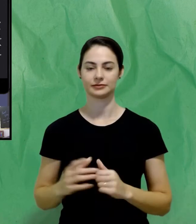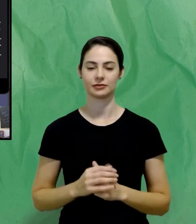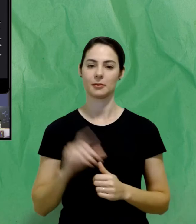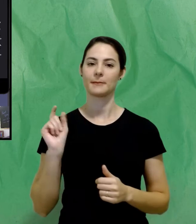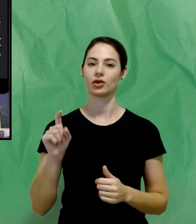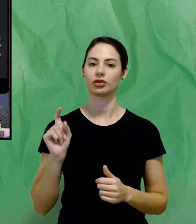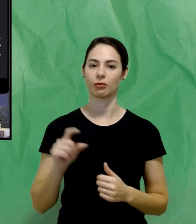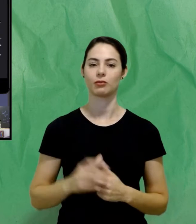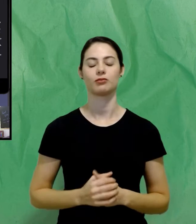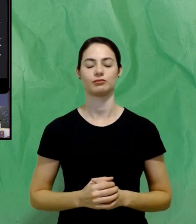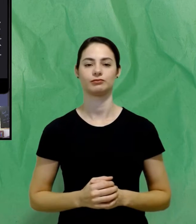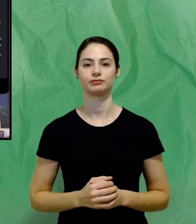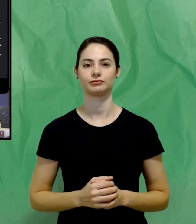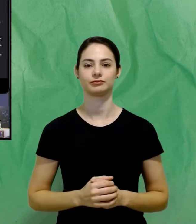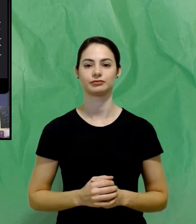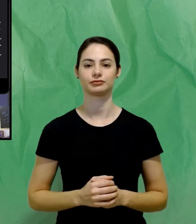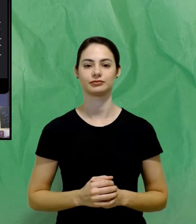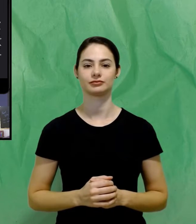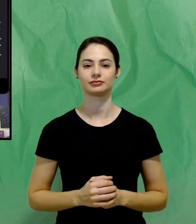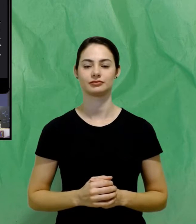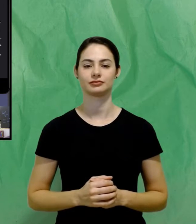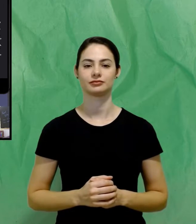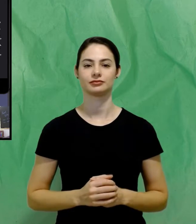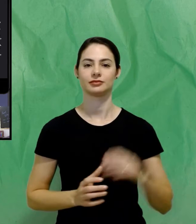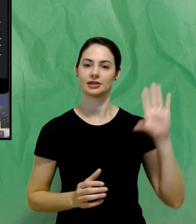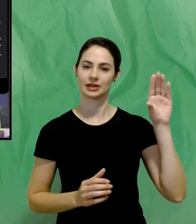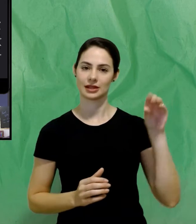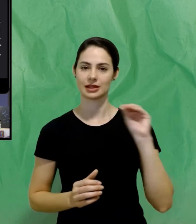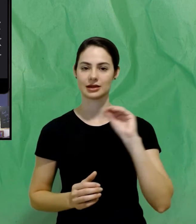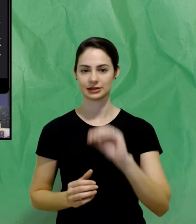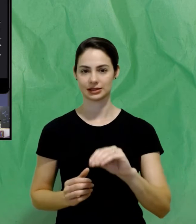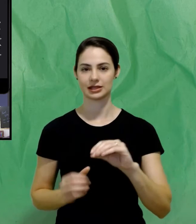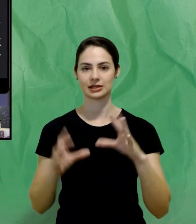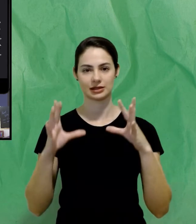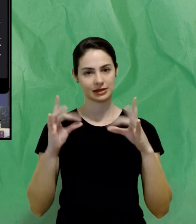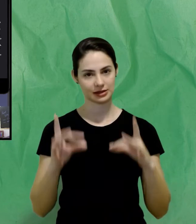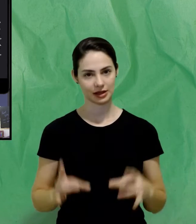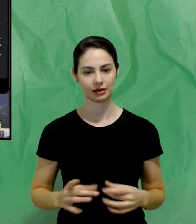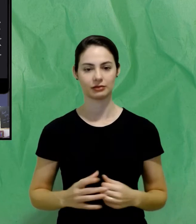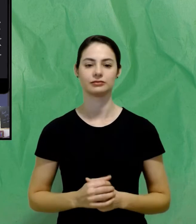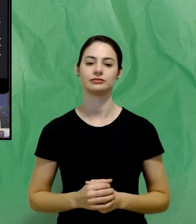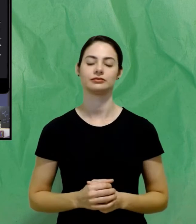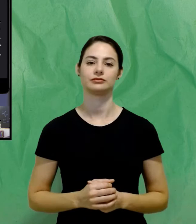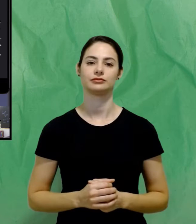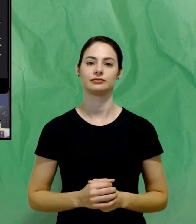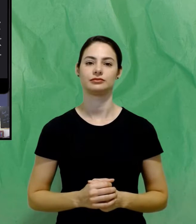aqui de baixo, né, e trazer ele aqui para Details,